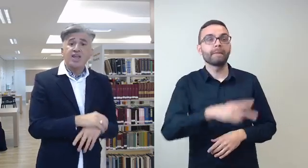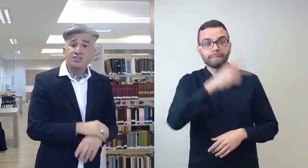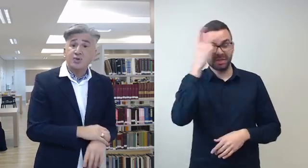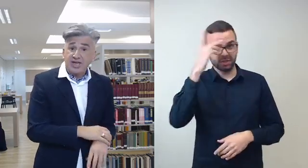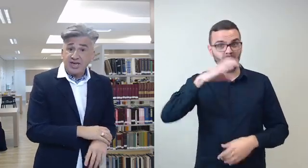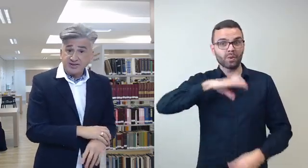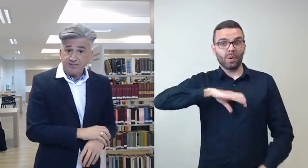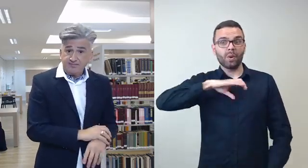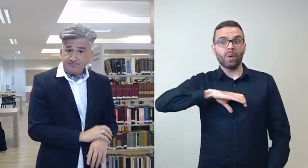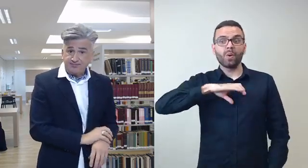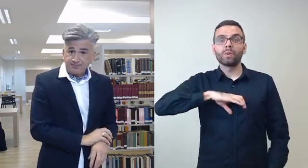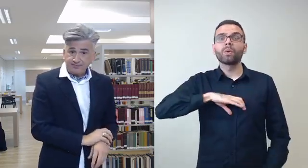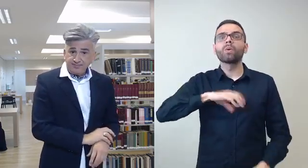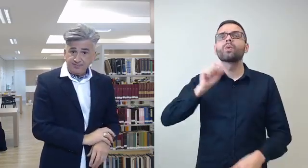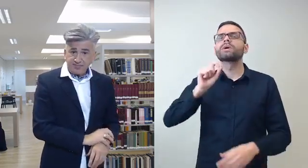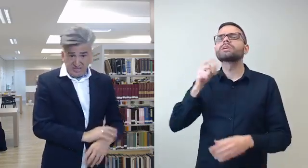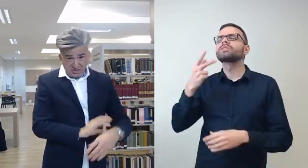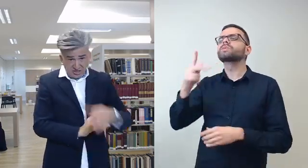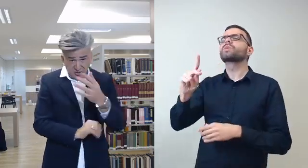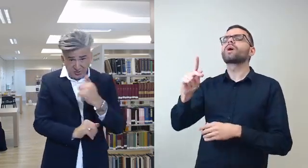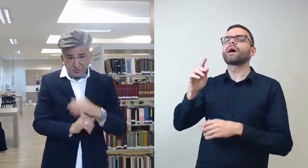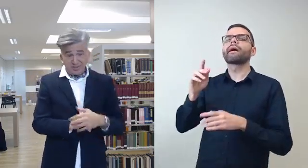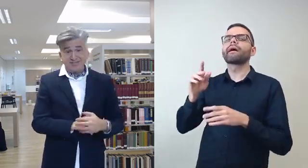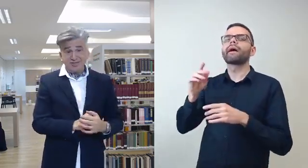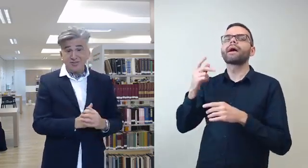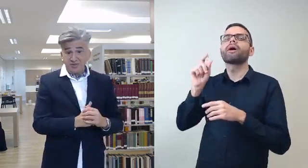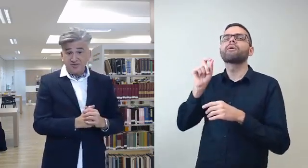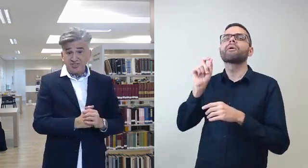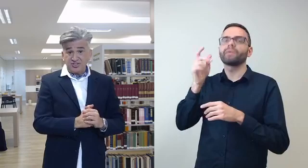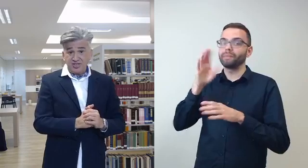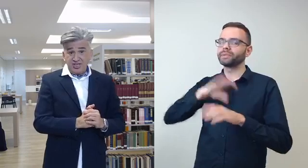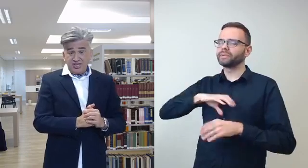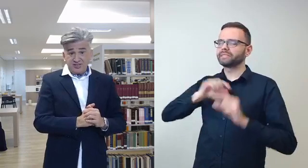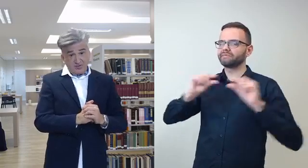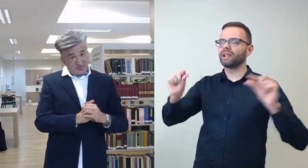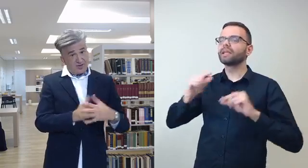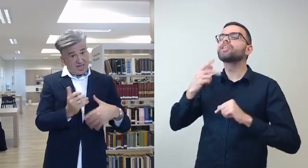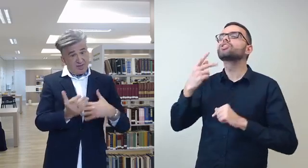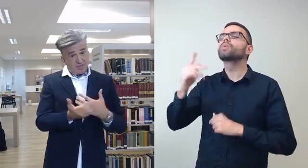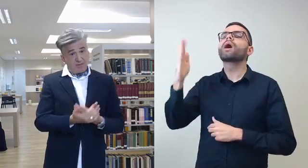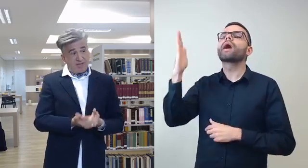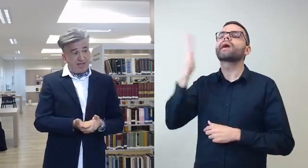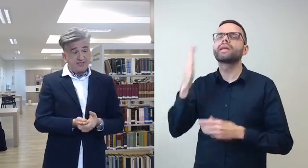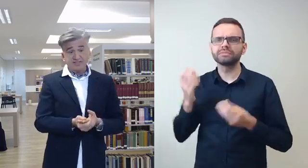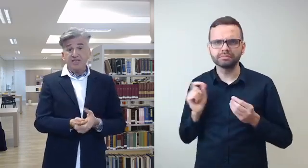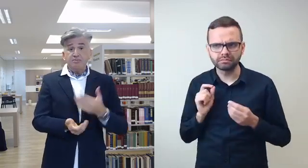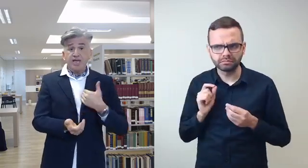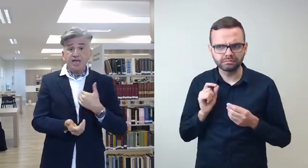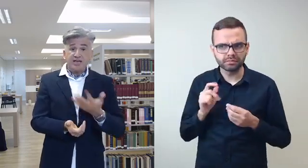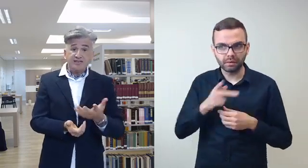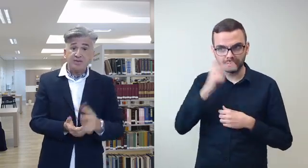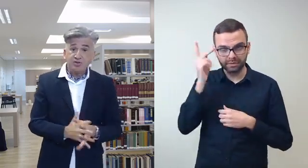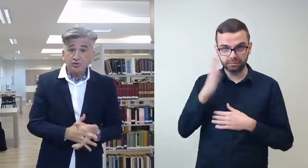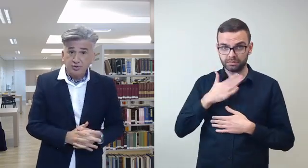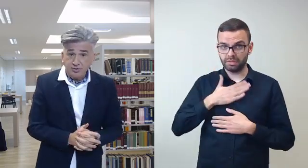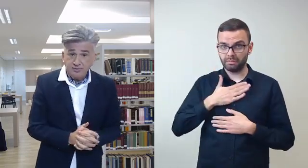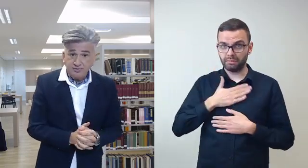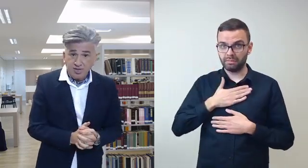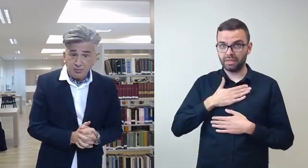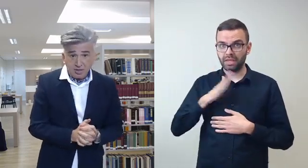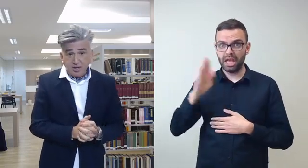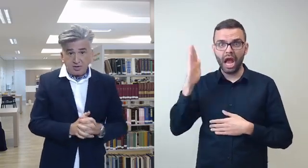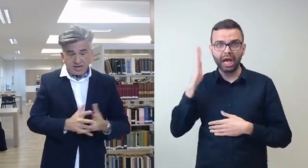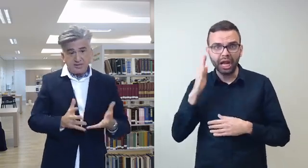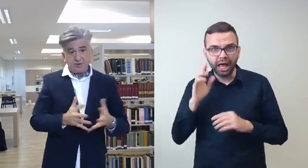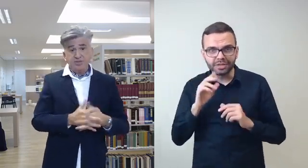qual é a sua graça? Tem gente que pergunta isso em 2020. E se você é um cara bem preparado, você diz assim, minha graça é Marco Antônio.